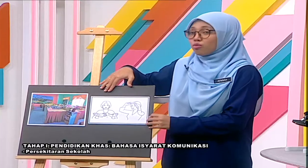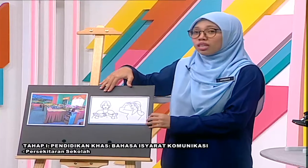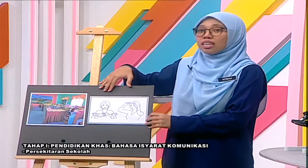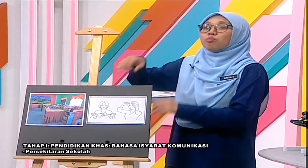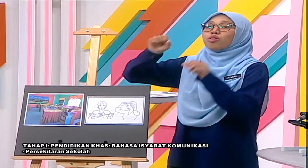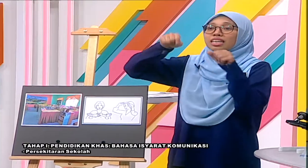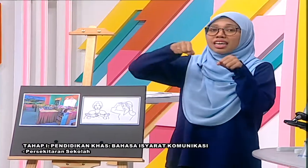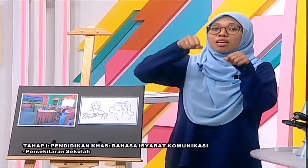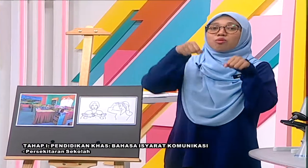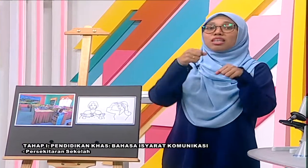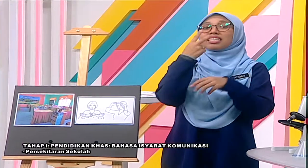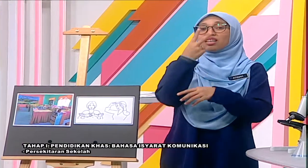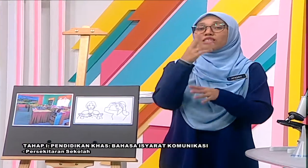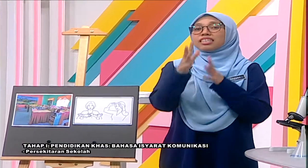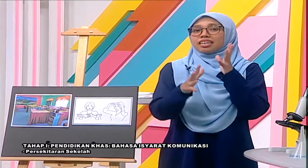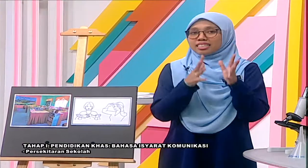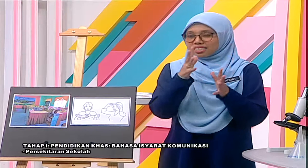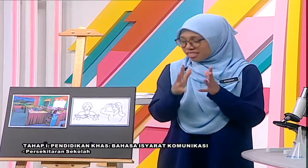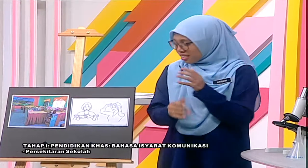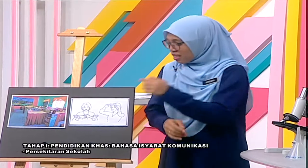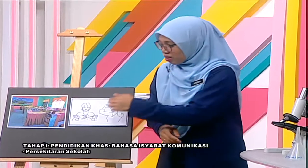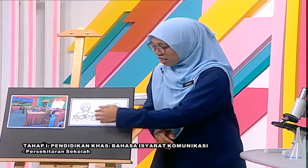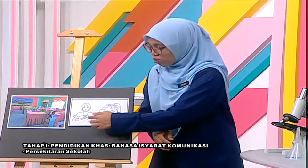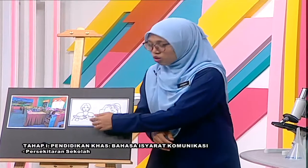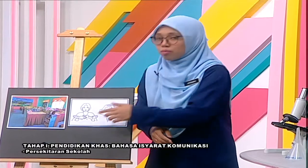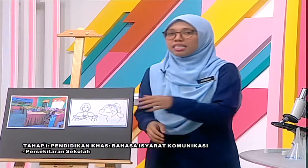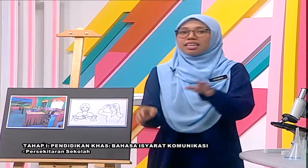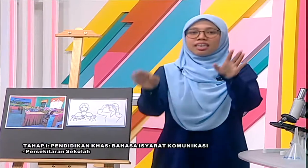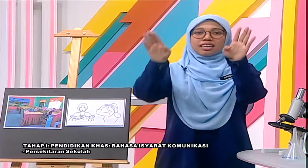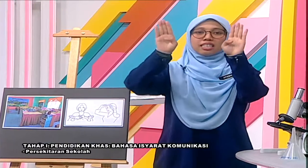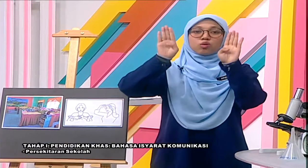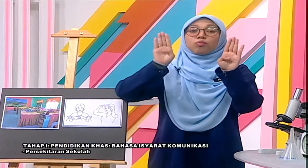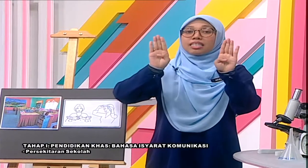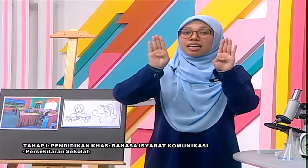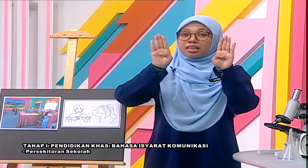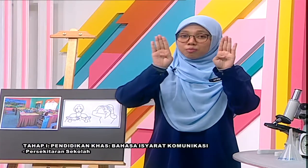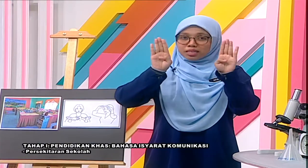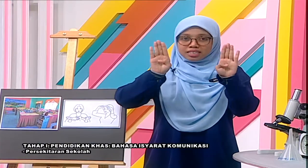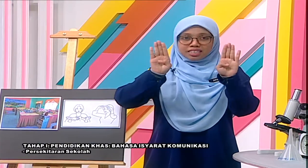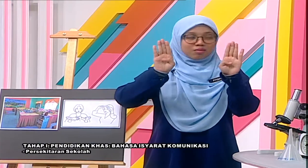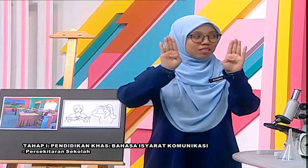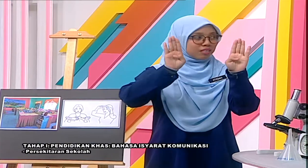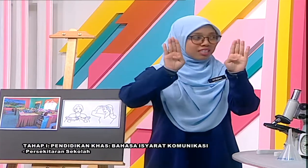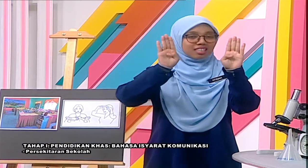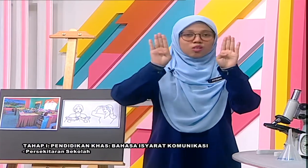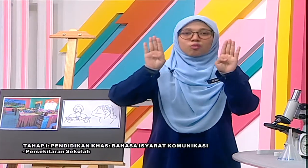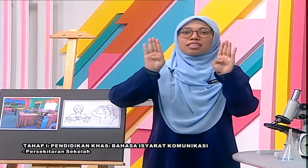murid-murid boleh tengok isyarat dia. Okey, untuk bilik, kedua-dua belah tangan B macam ni. Kedua belah tangan